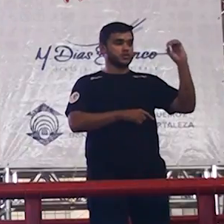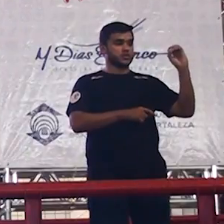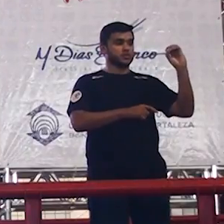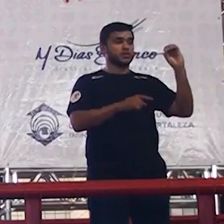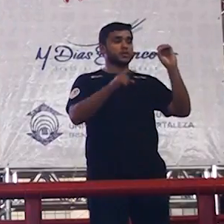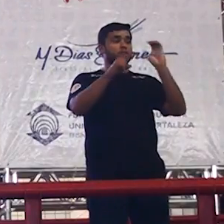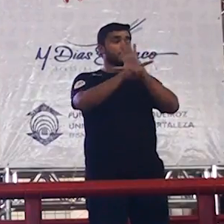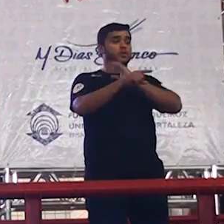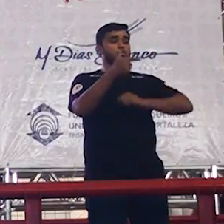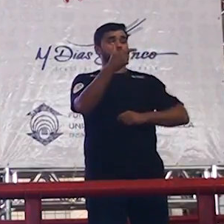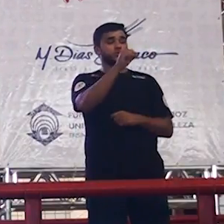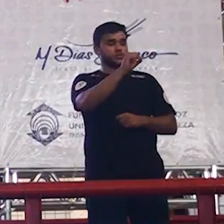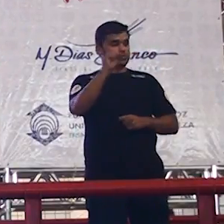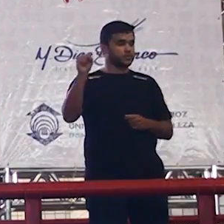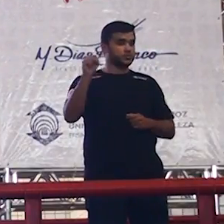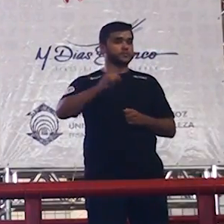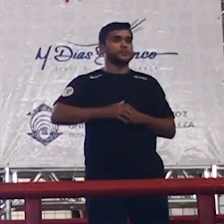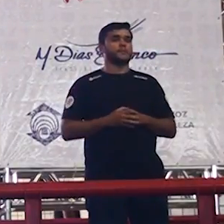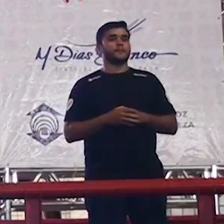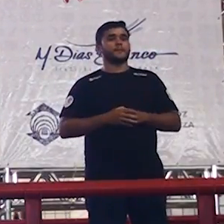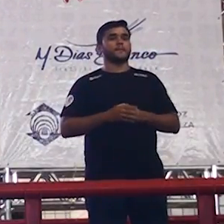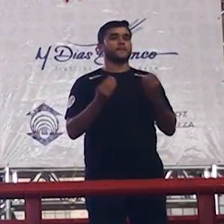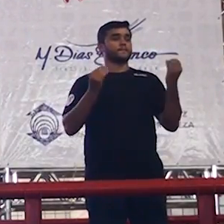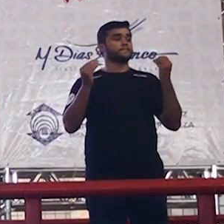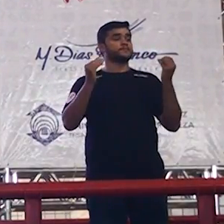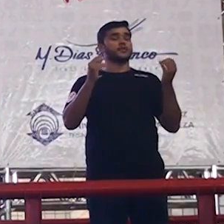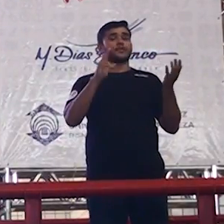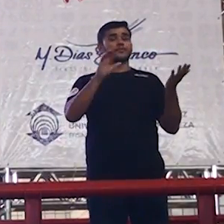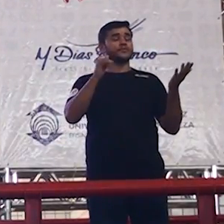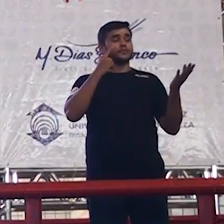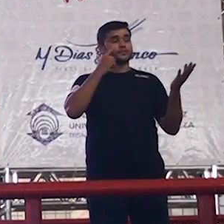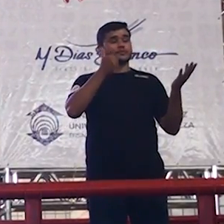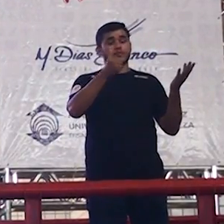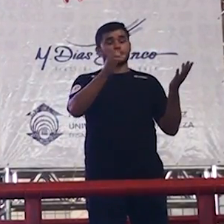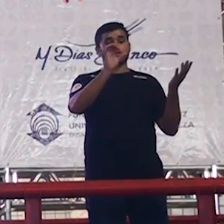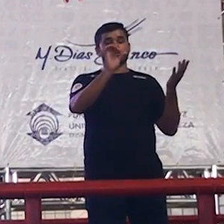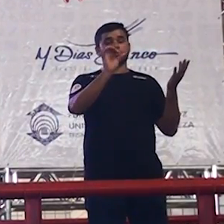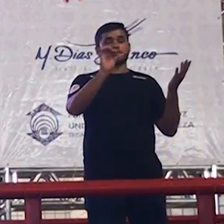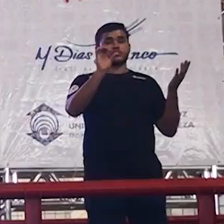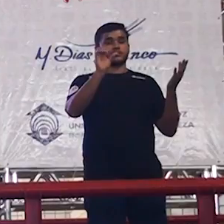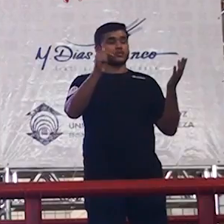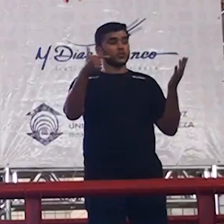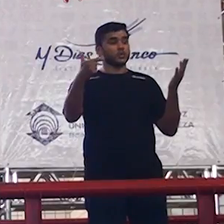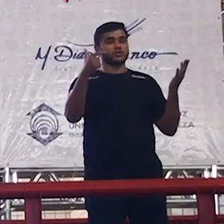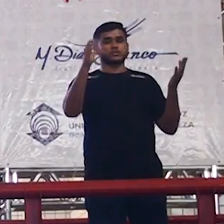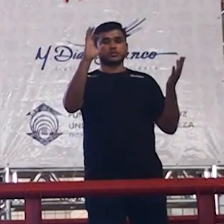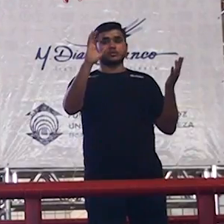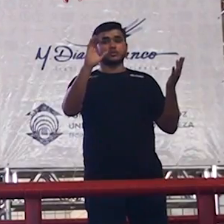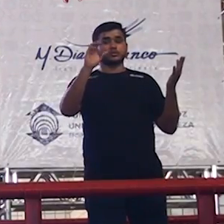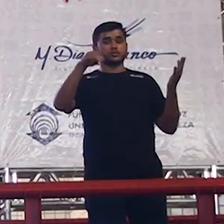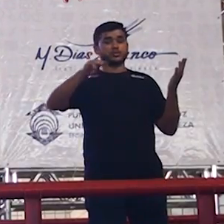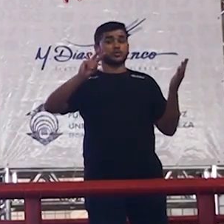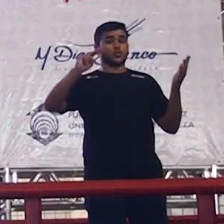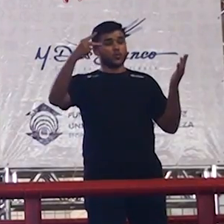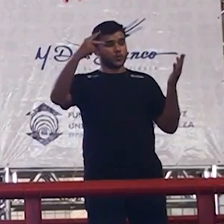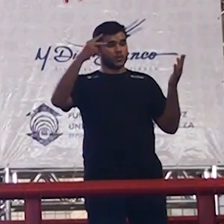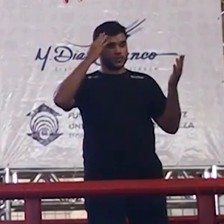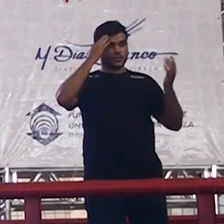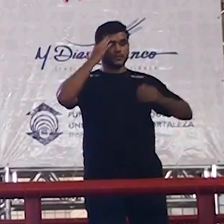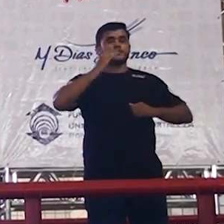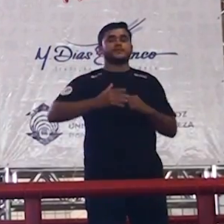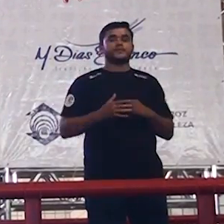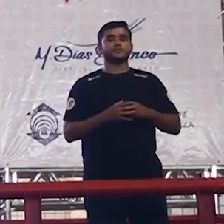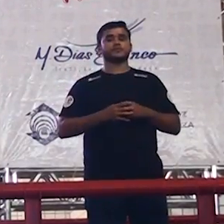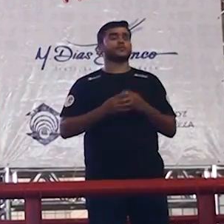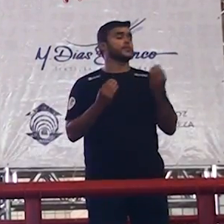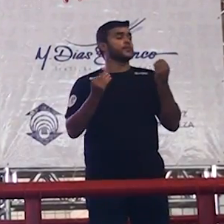menos 288. Então, houve uma redução de 162 centímetros quadrados. Só